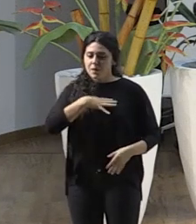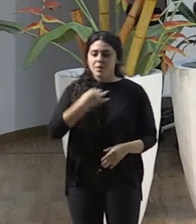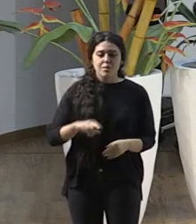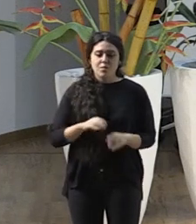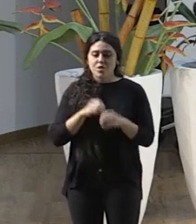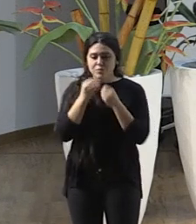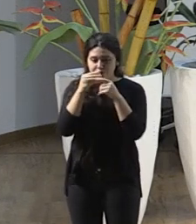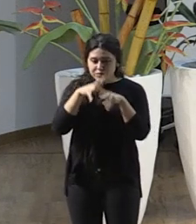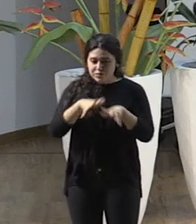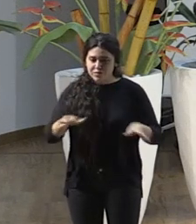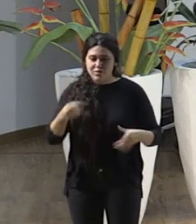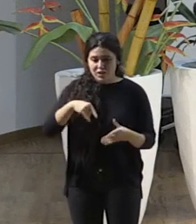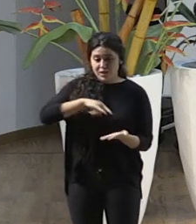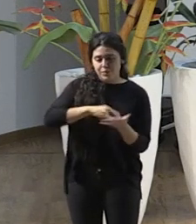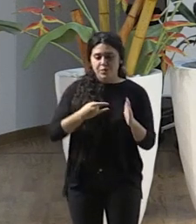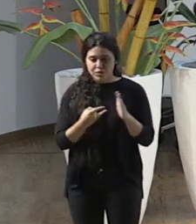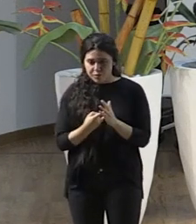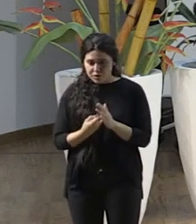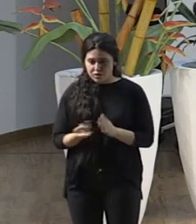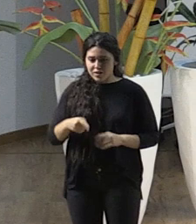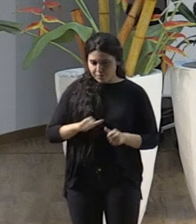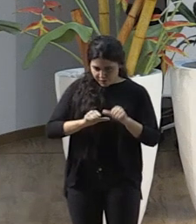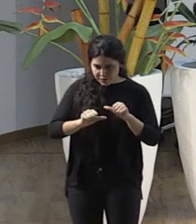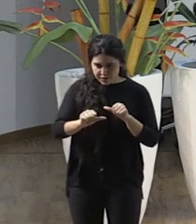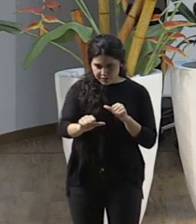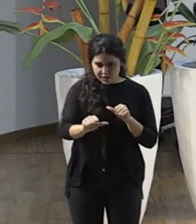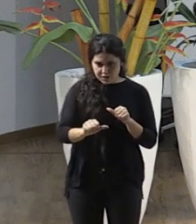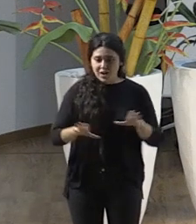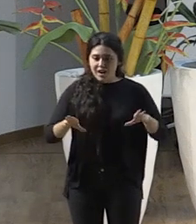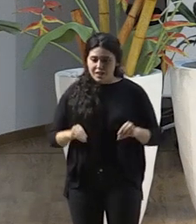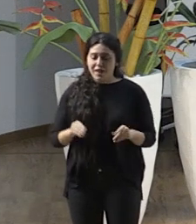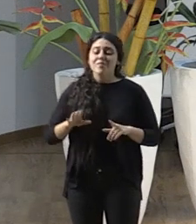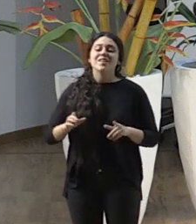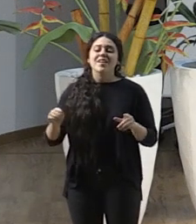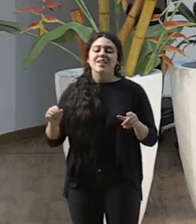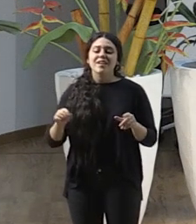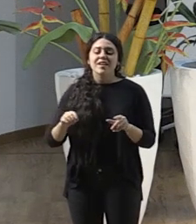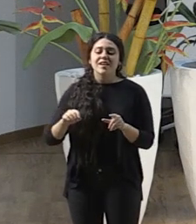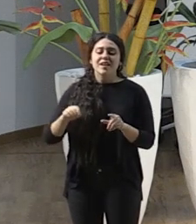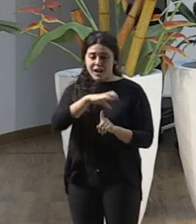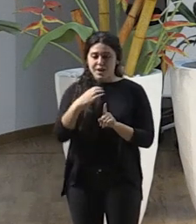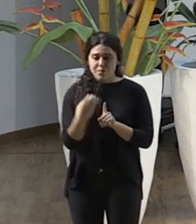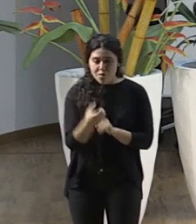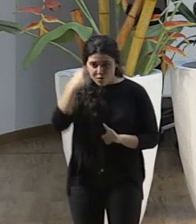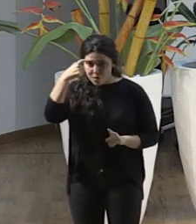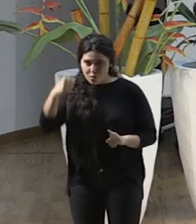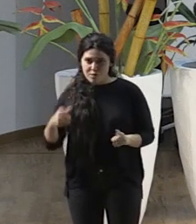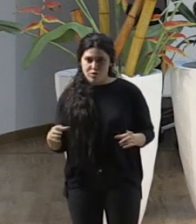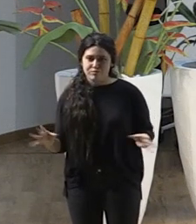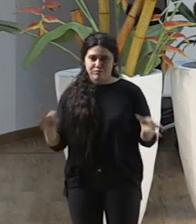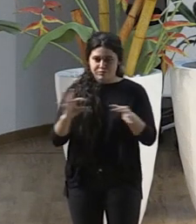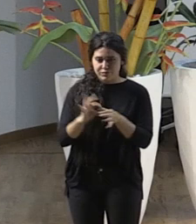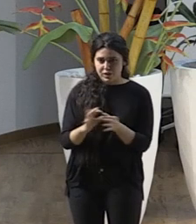a cabo programas y proyectos que acercaran la cultura al pueblo, ¿no? Que permitieran el disfrute cultural.